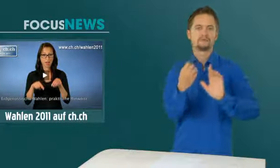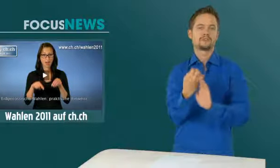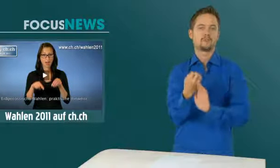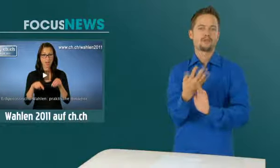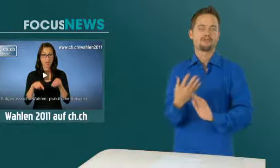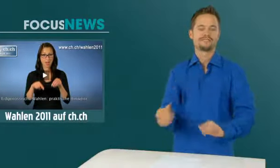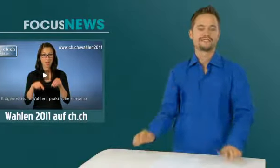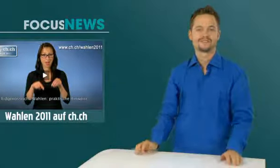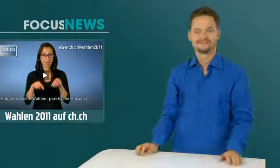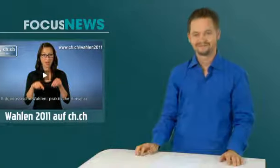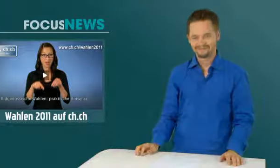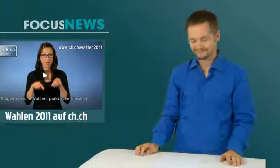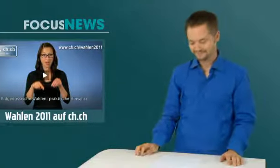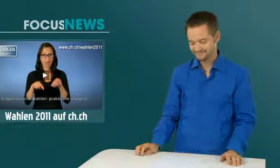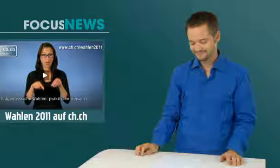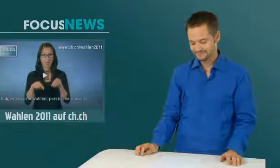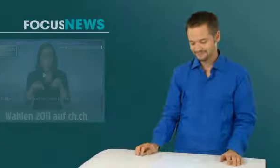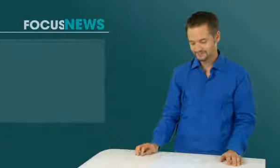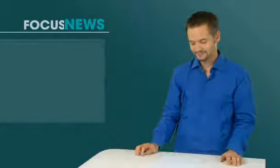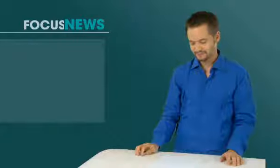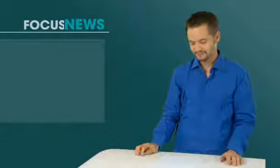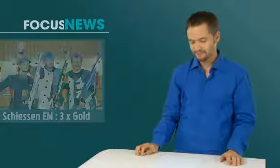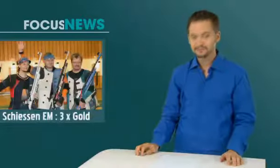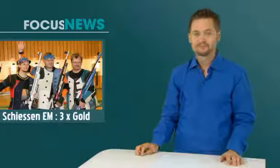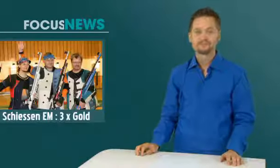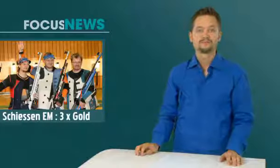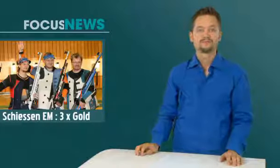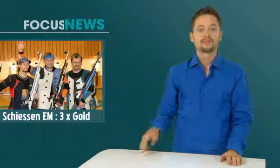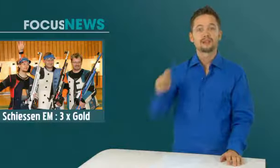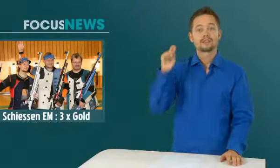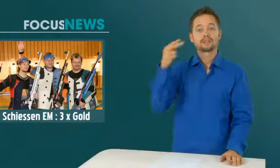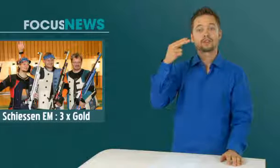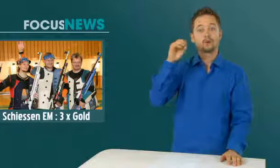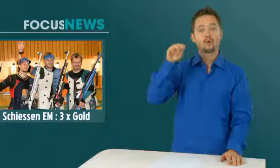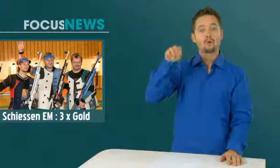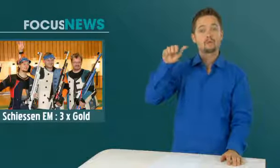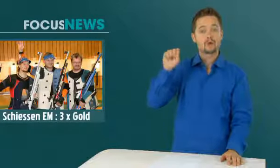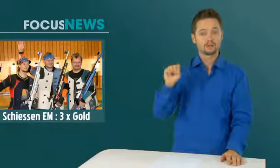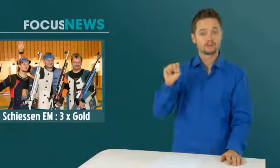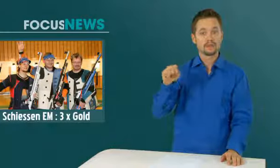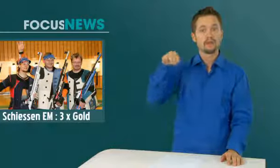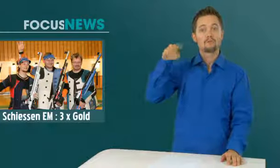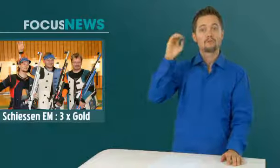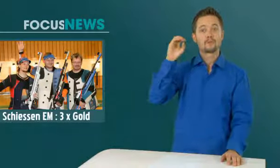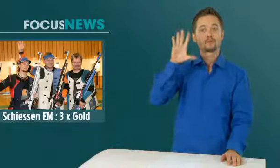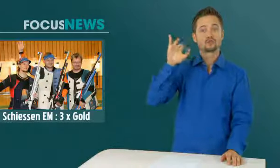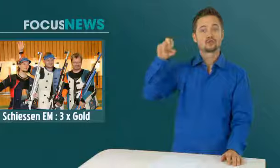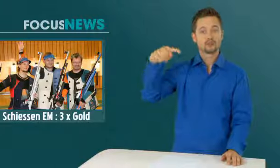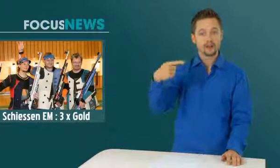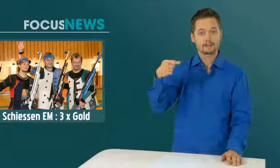durch klicken auf die gebärdensprache video der gehörlose thomas mischung hat in den